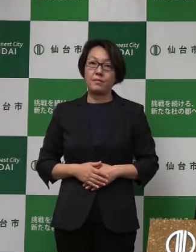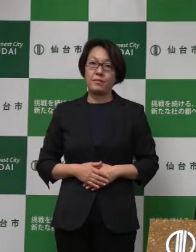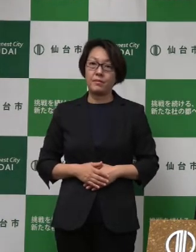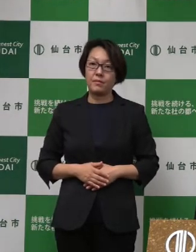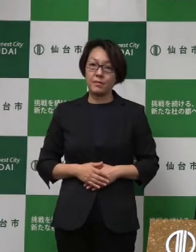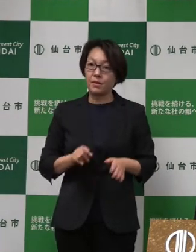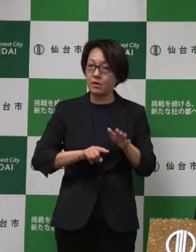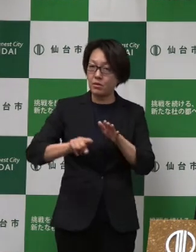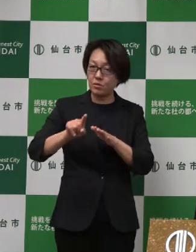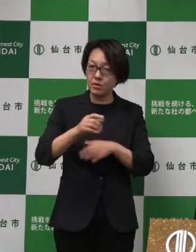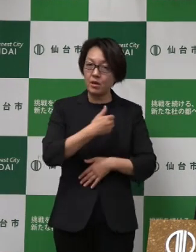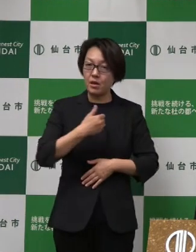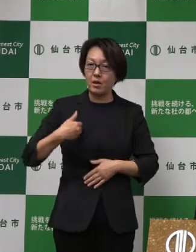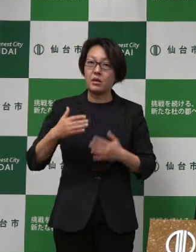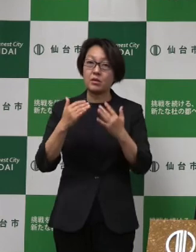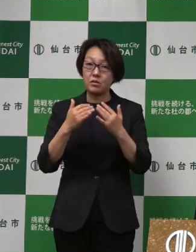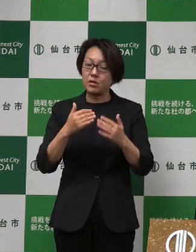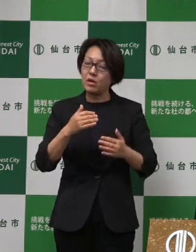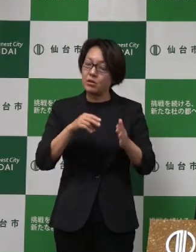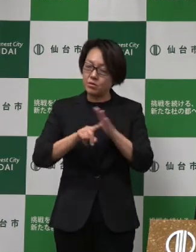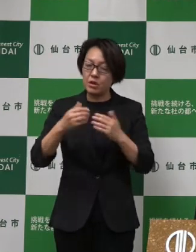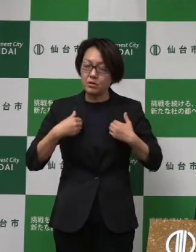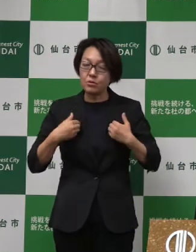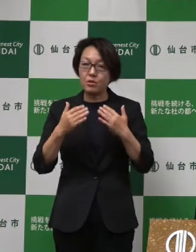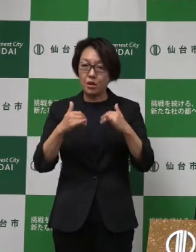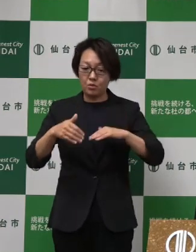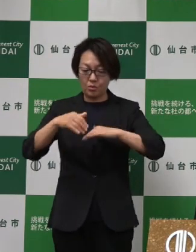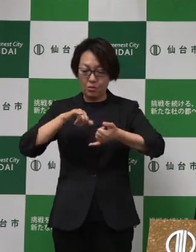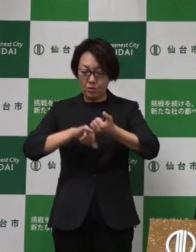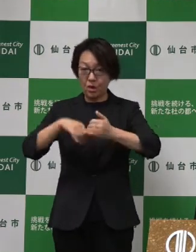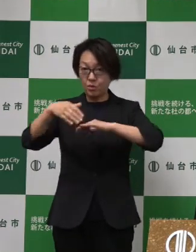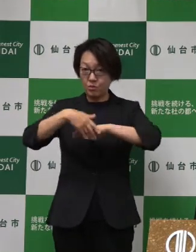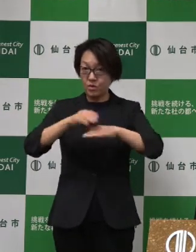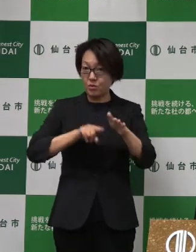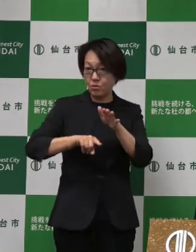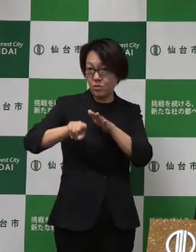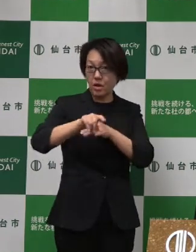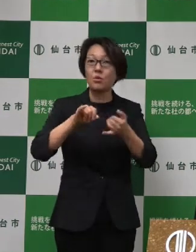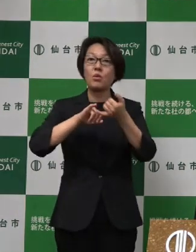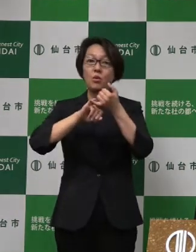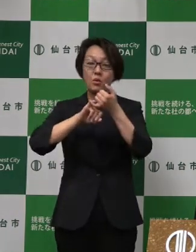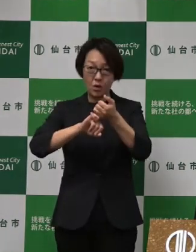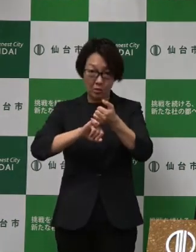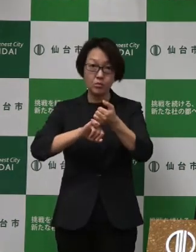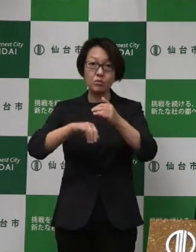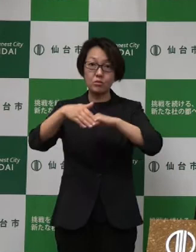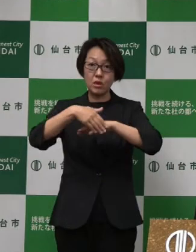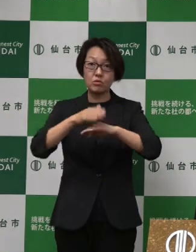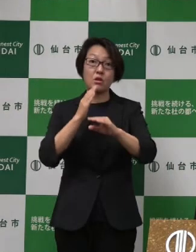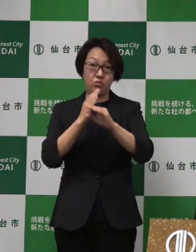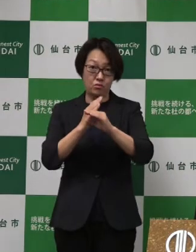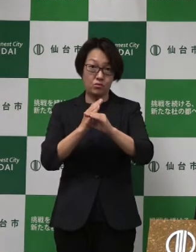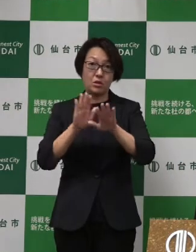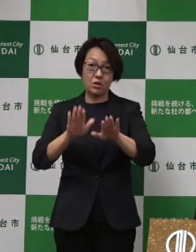優先すべき方々への予約の受付は先行してさせていただきました。今ご